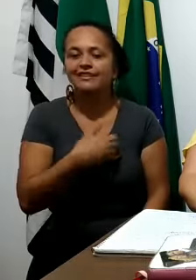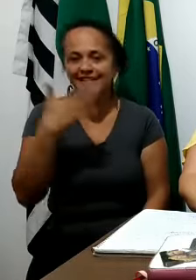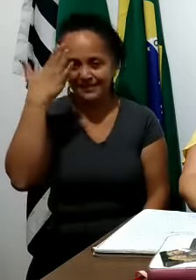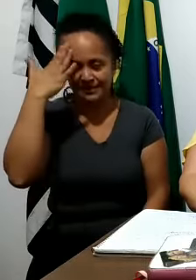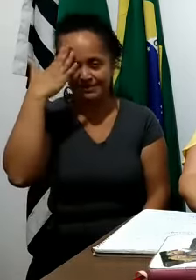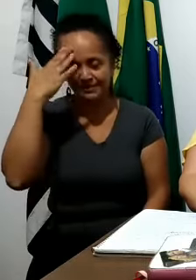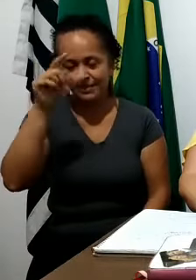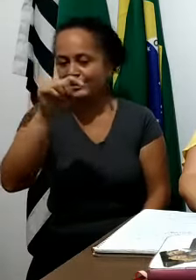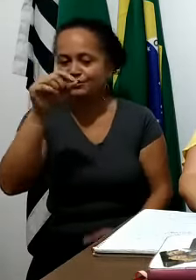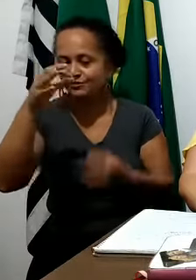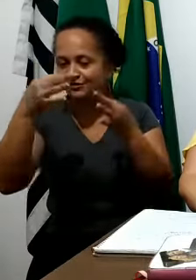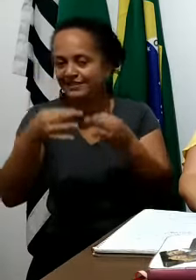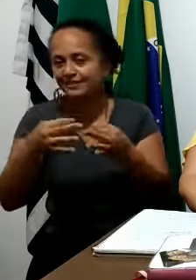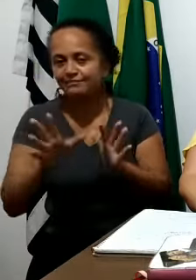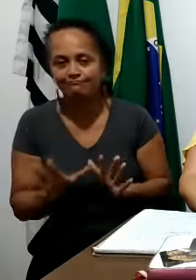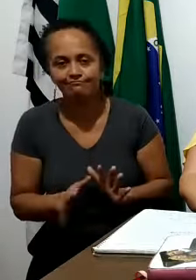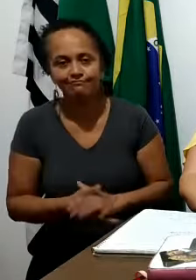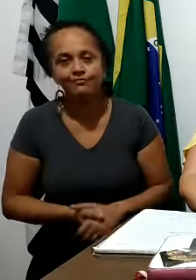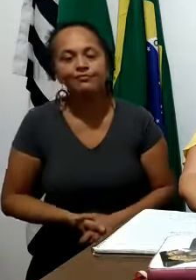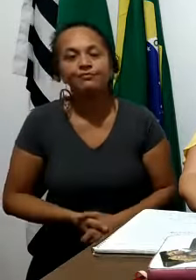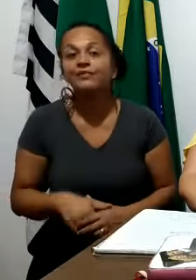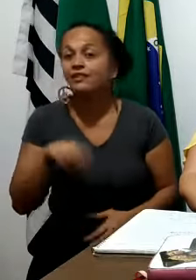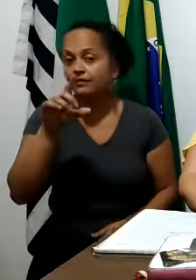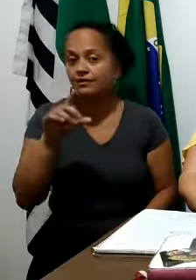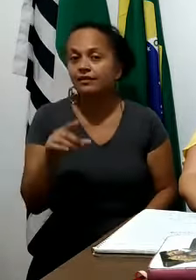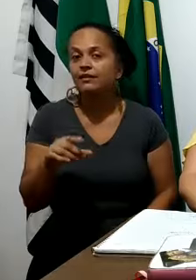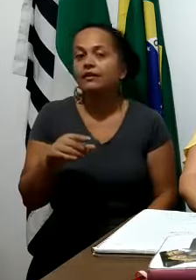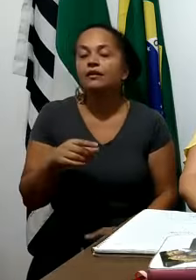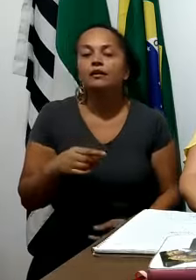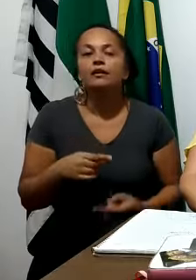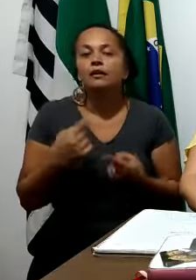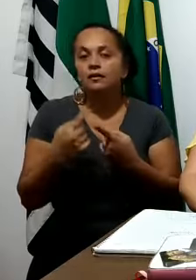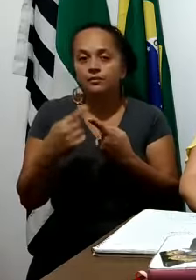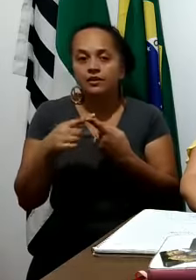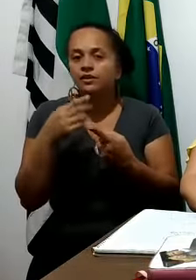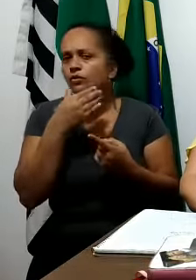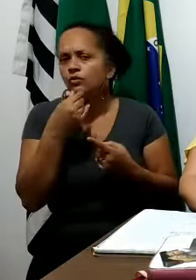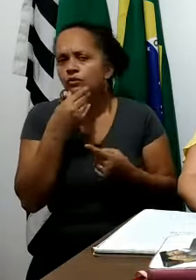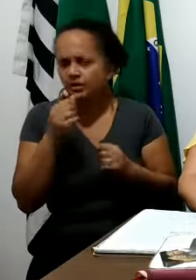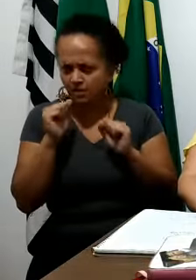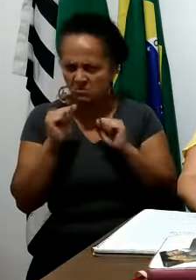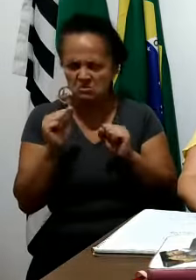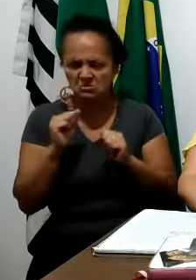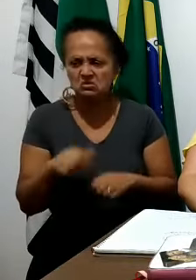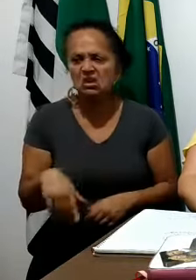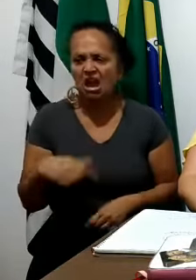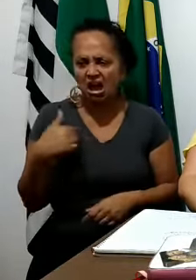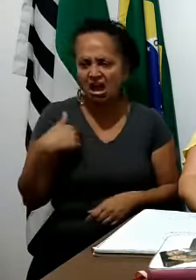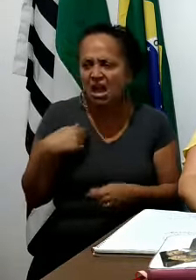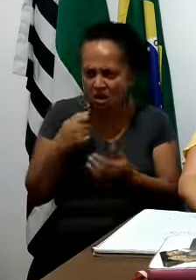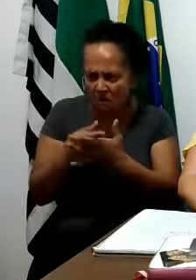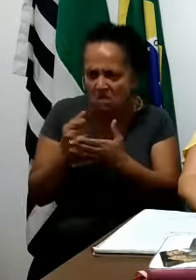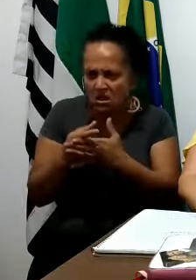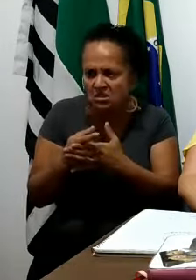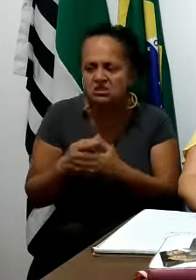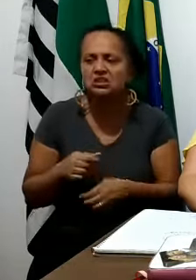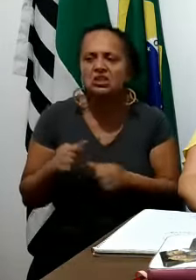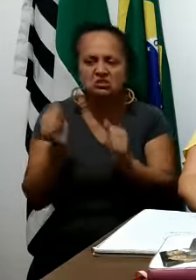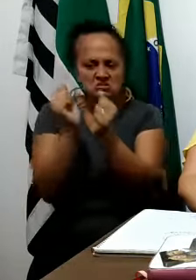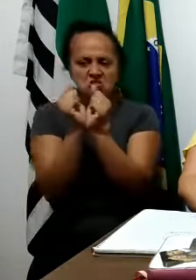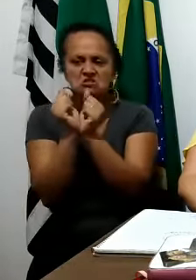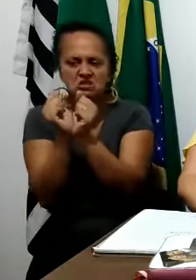Porque ele podia ter muito bem, né? Ele foi vendido e ele podia ter virado um escravo lá. Foi para a cadeia, lá,